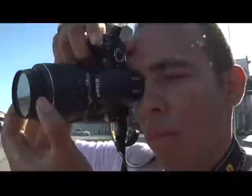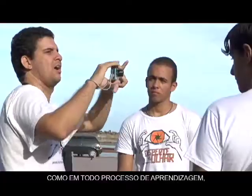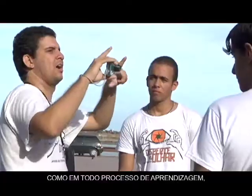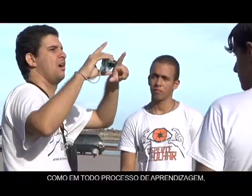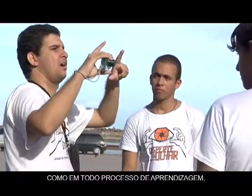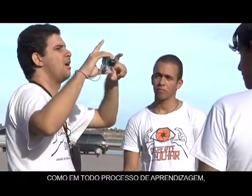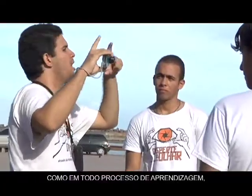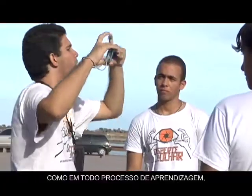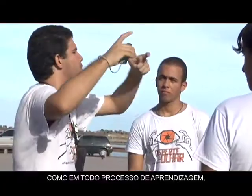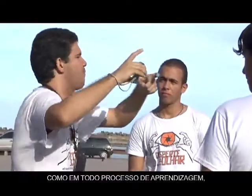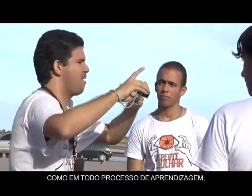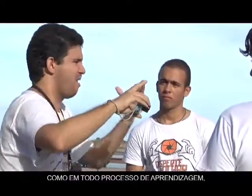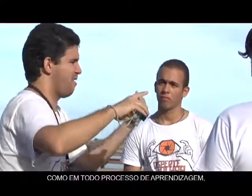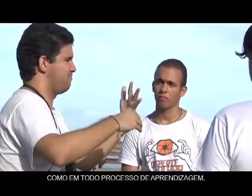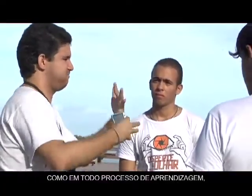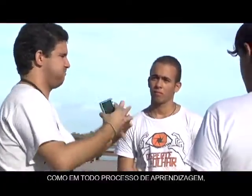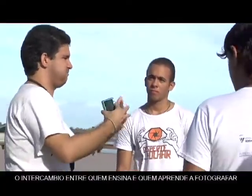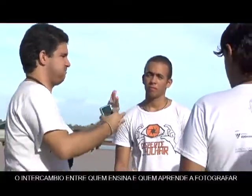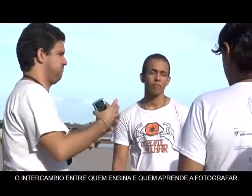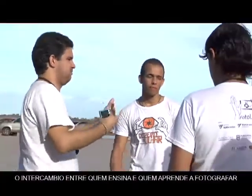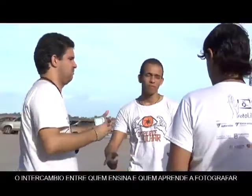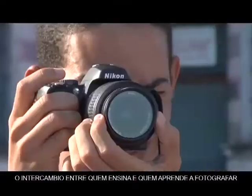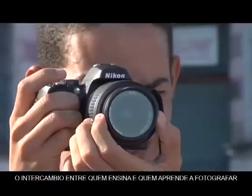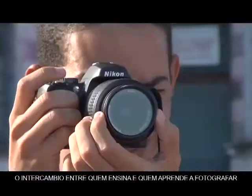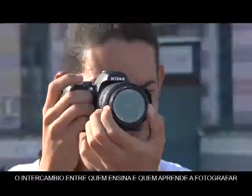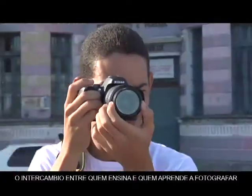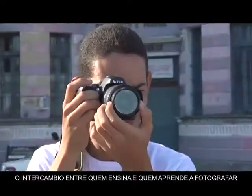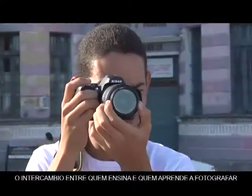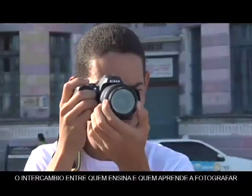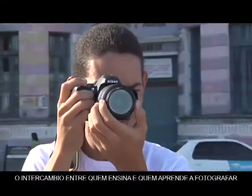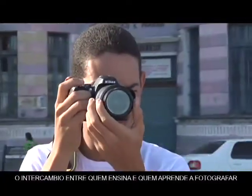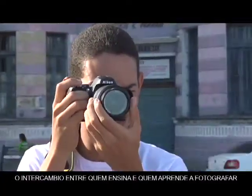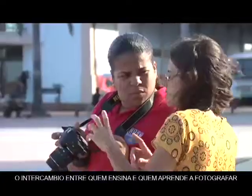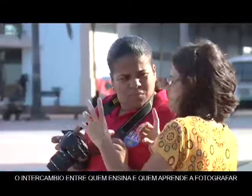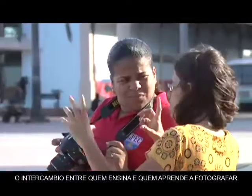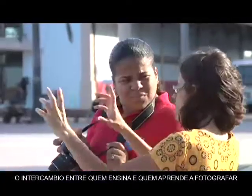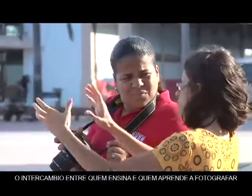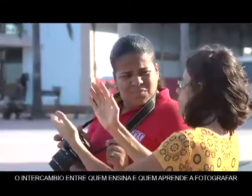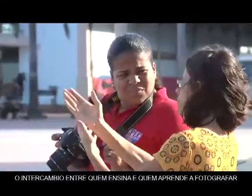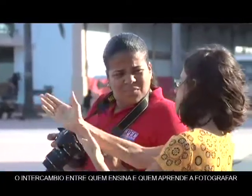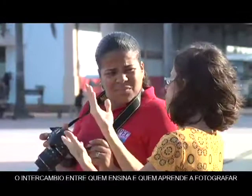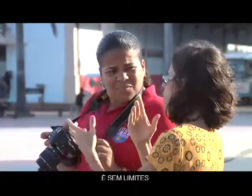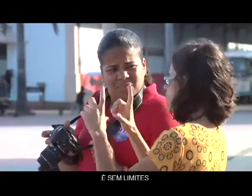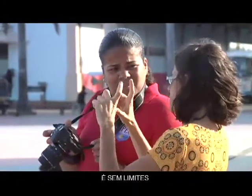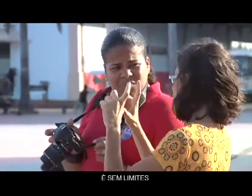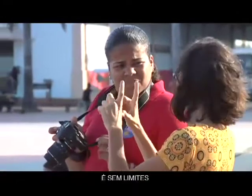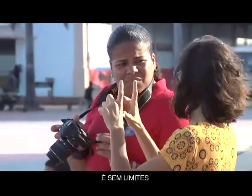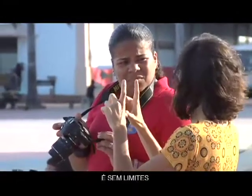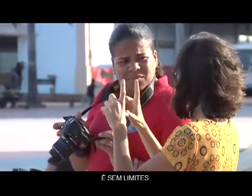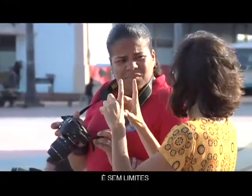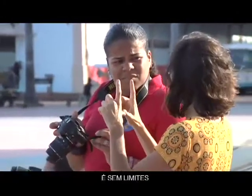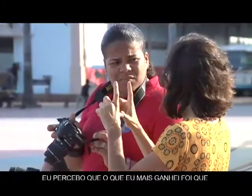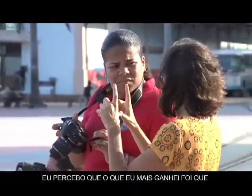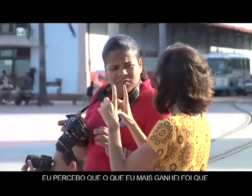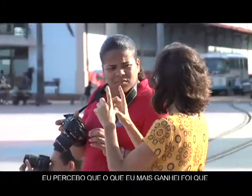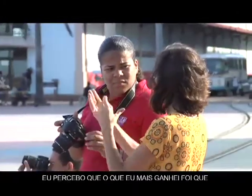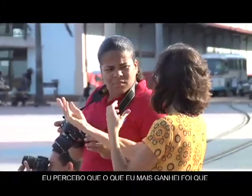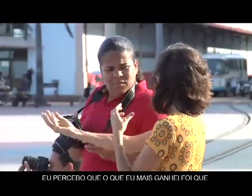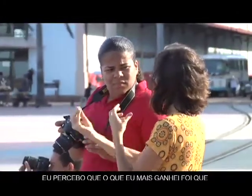Como em todo processo de aprendizagem, o intercâmbio entre quem ensina e quem aprende a fotografar é sem limites. Eu percebo que o